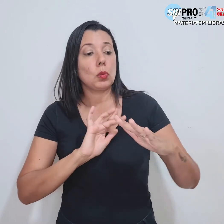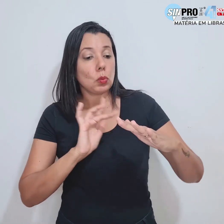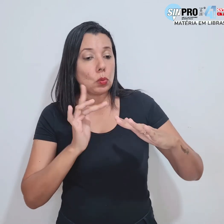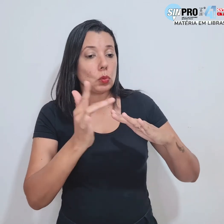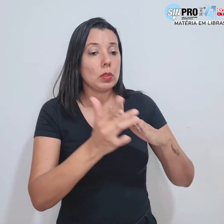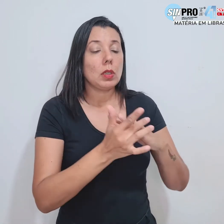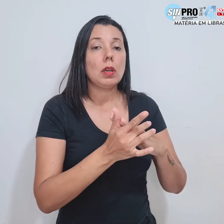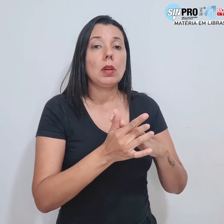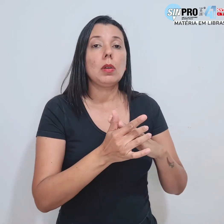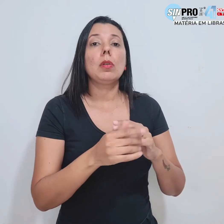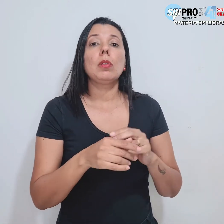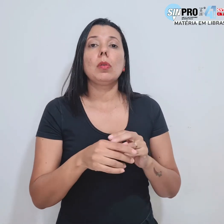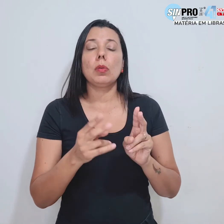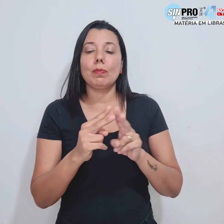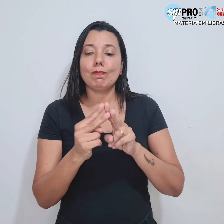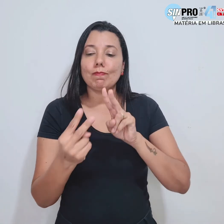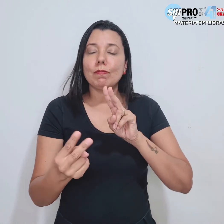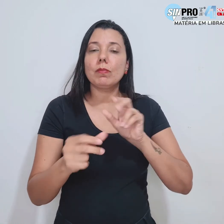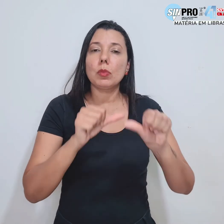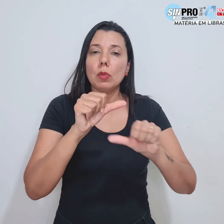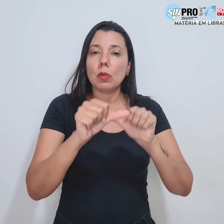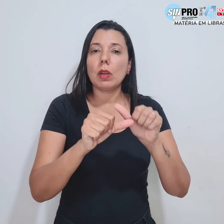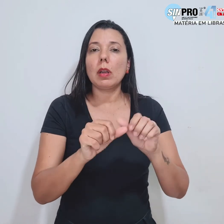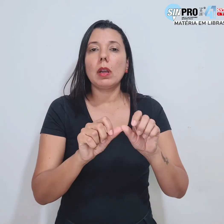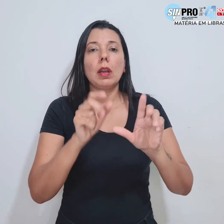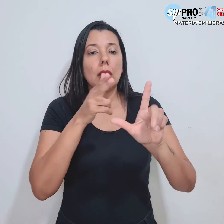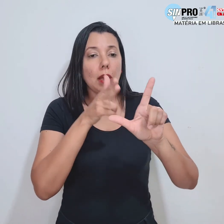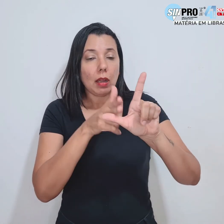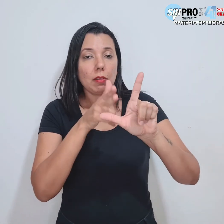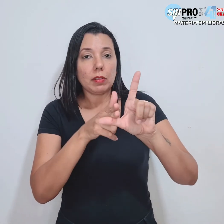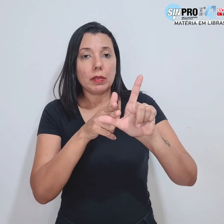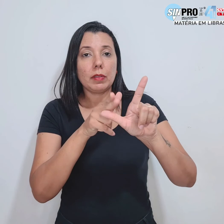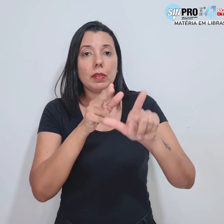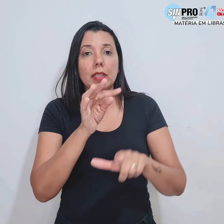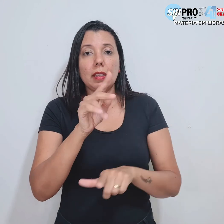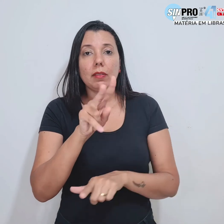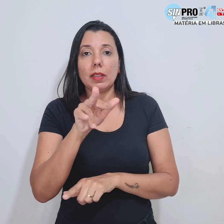nas redes sociais, com transmissão ao vivo no canal da rede TVT.